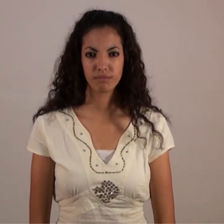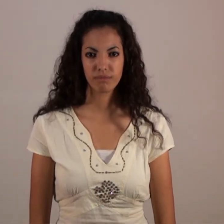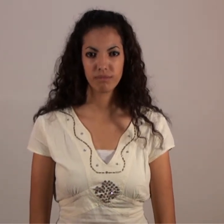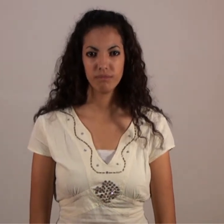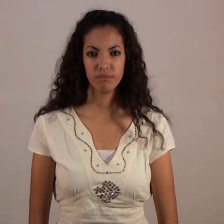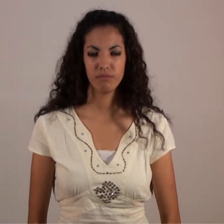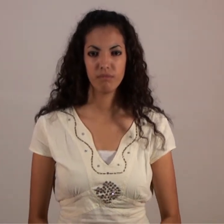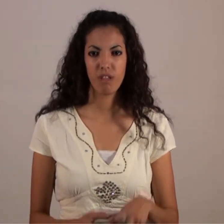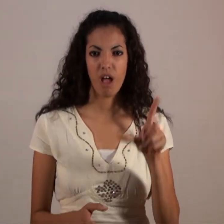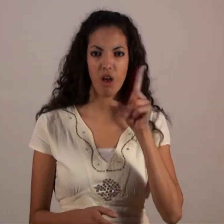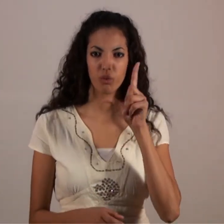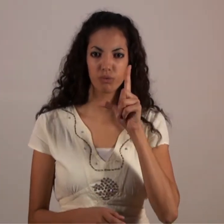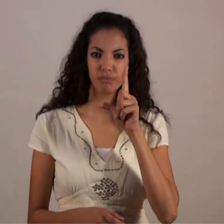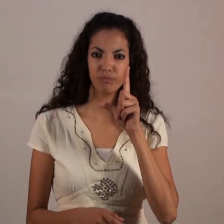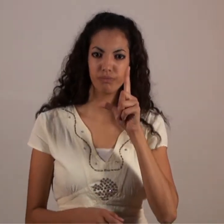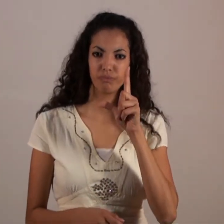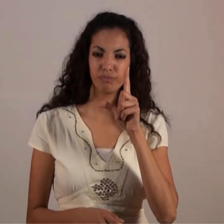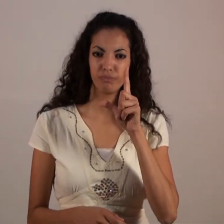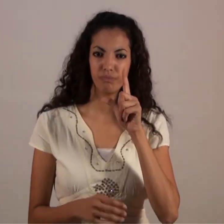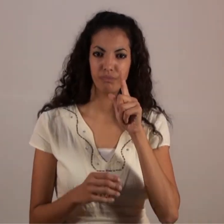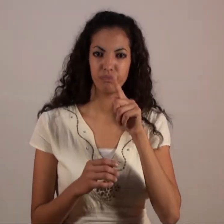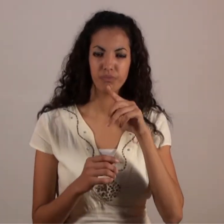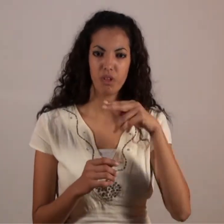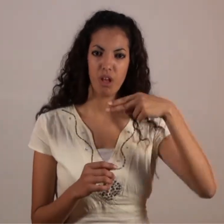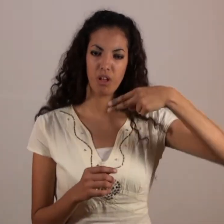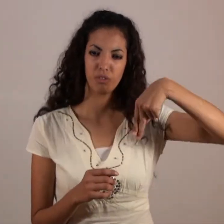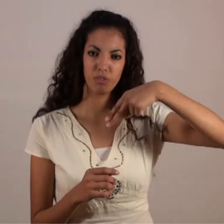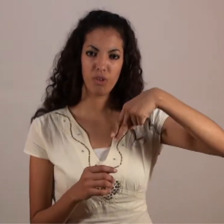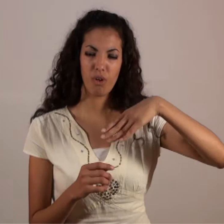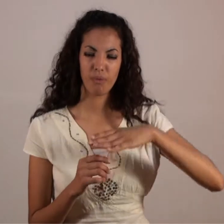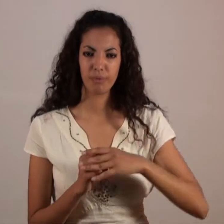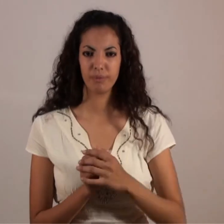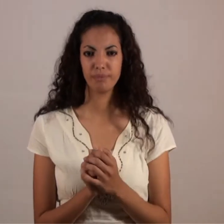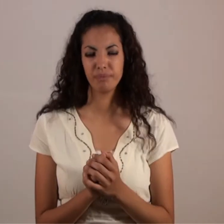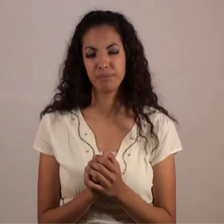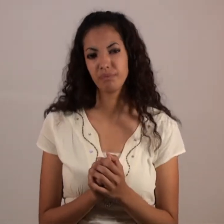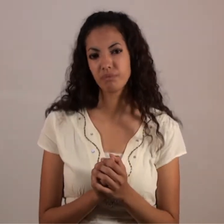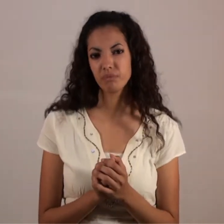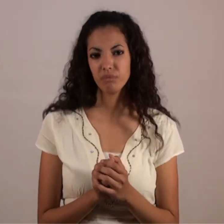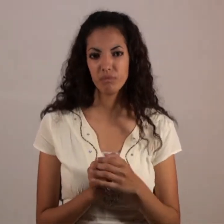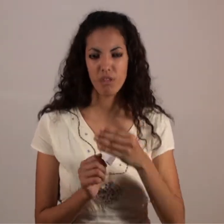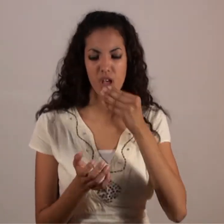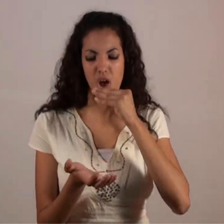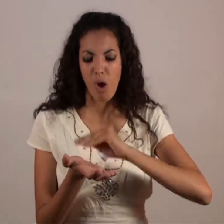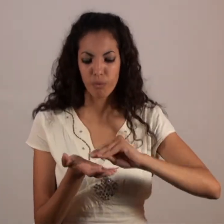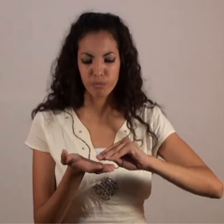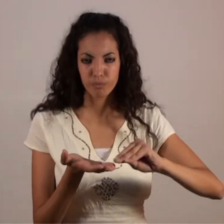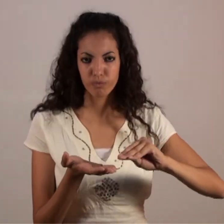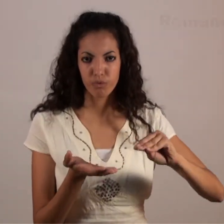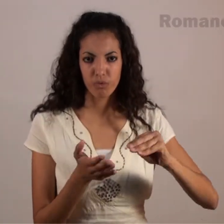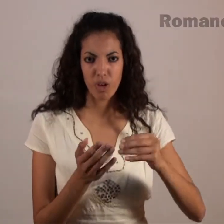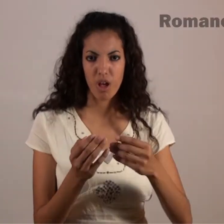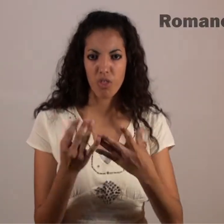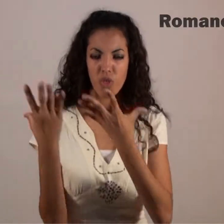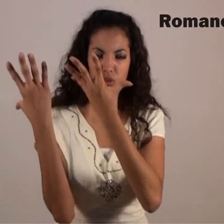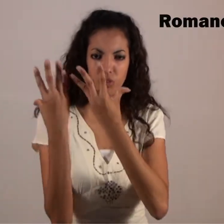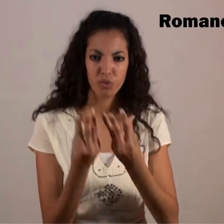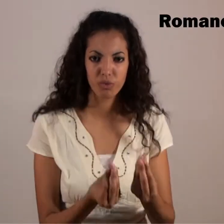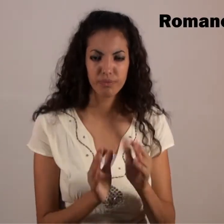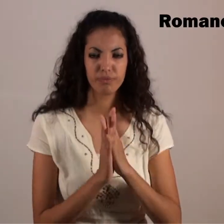Lunes 18 de noviembre. Abogado e intercesor. Romanos 8, 31 al 34